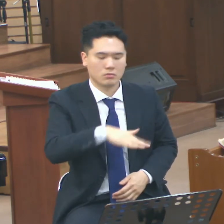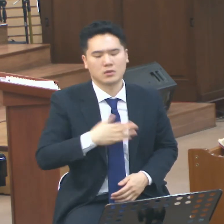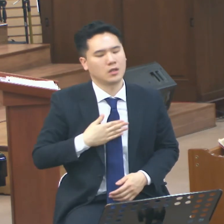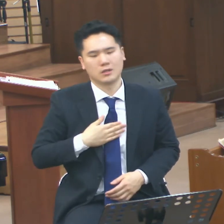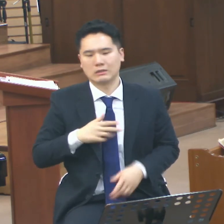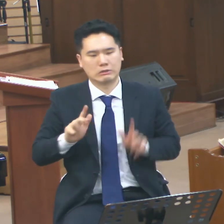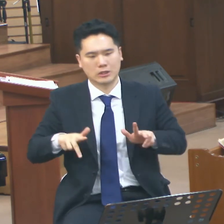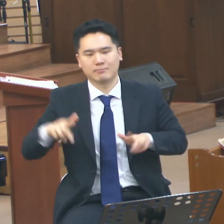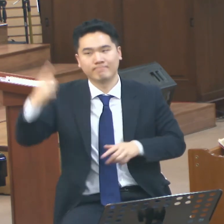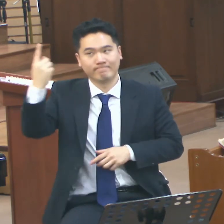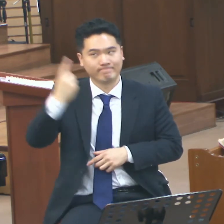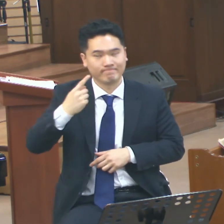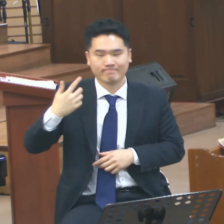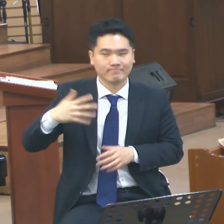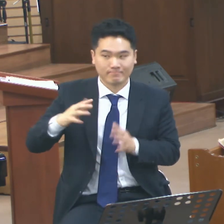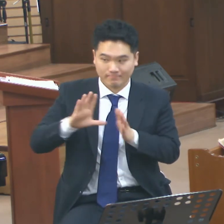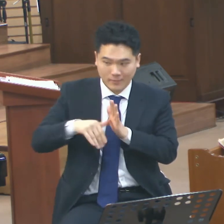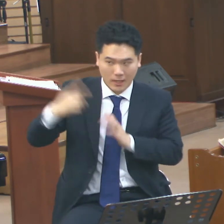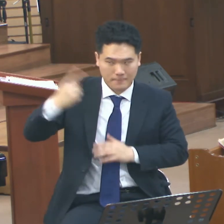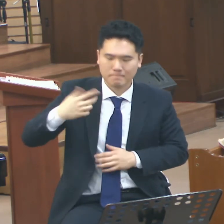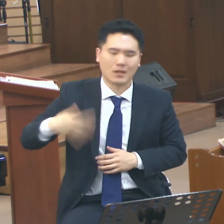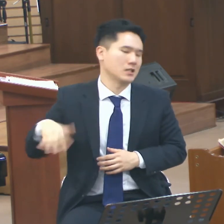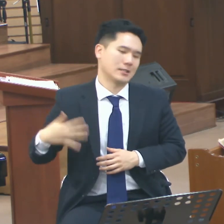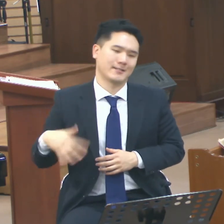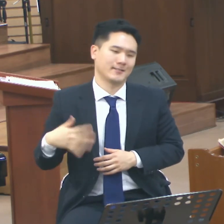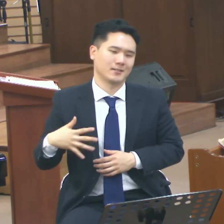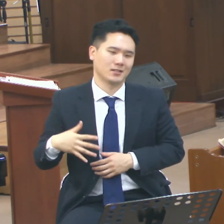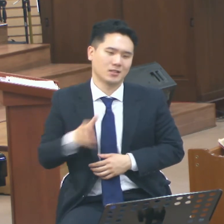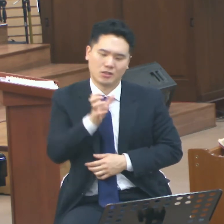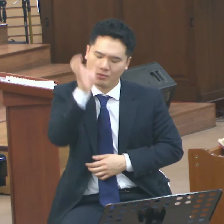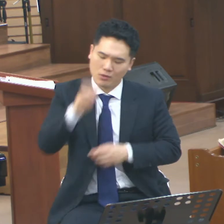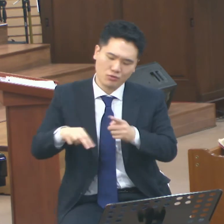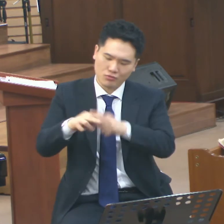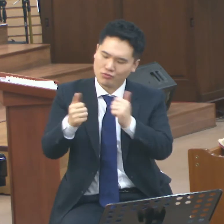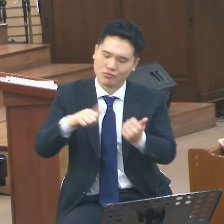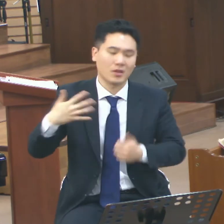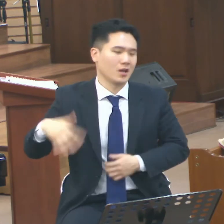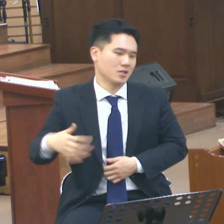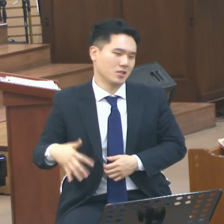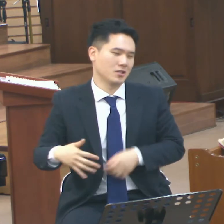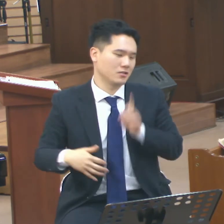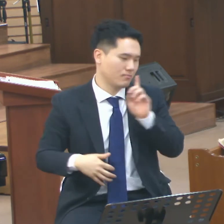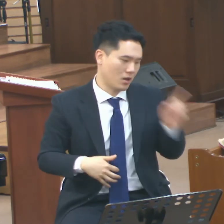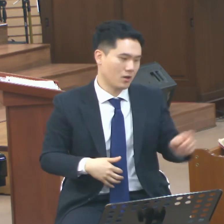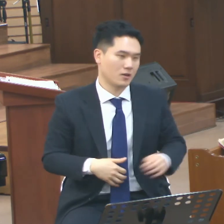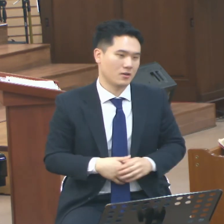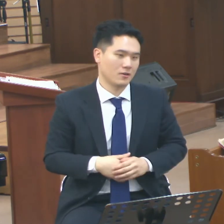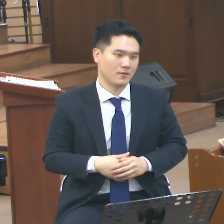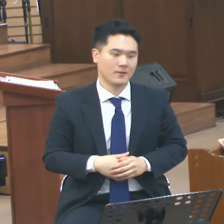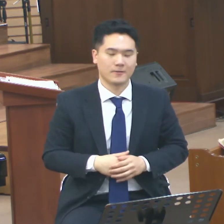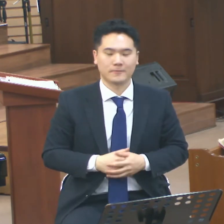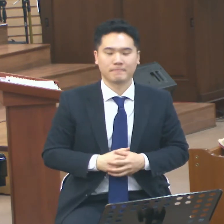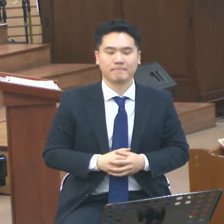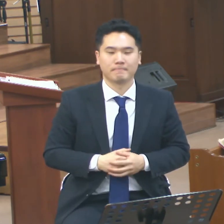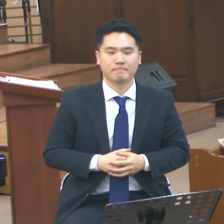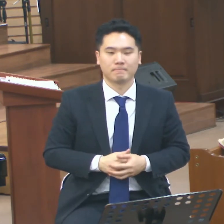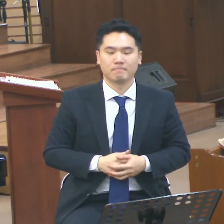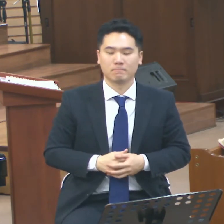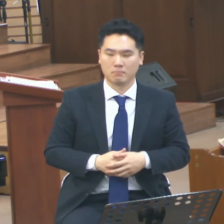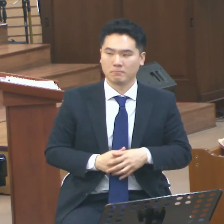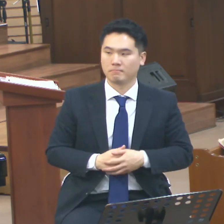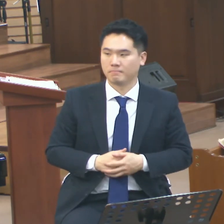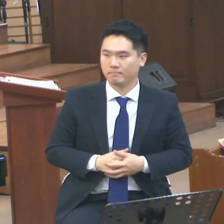하심으로 동생들 입장에서는 그걸 크게 뭐 걸어가지고 말을 할 수 있는 여지가 없이